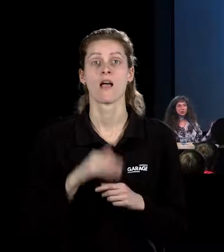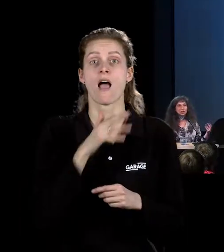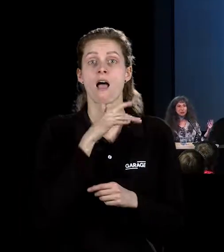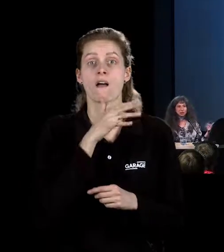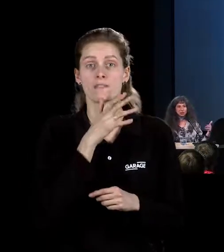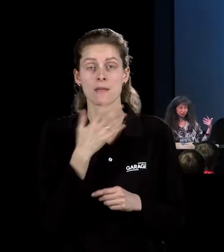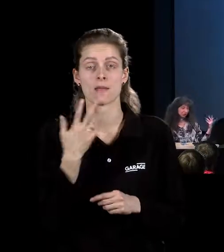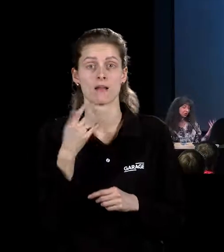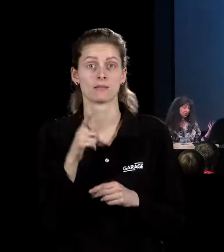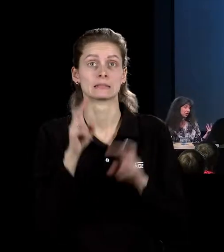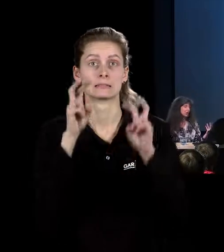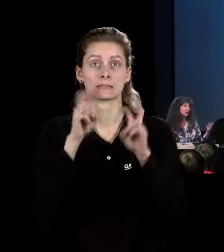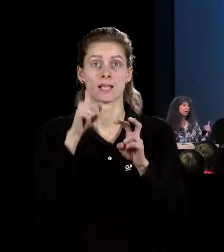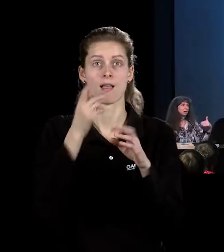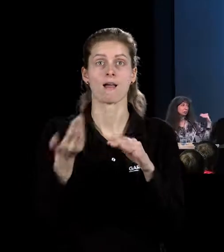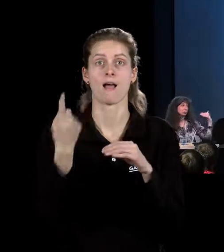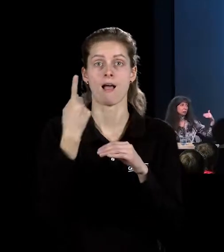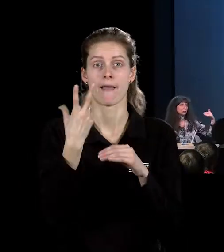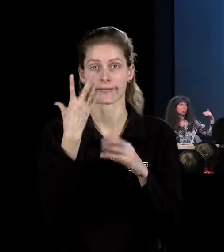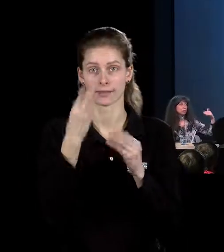сидеть как буддийский отшельник в этом ящике,